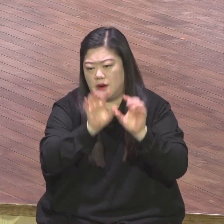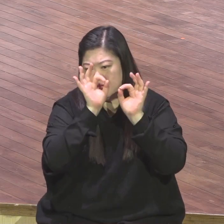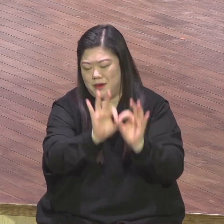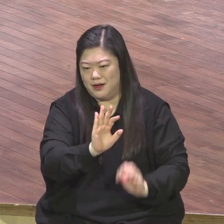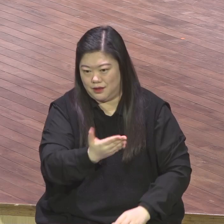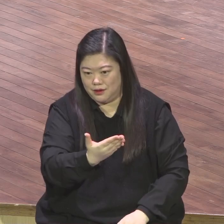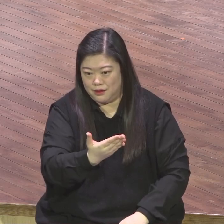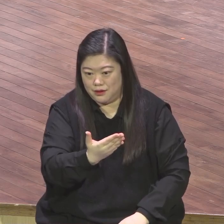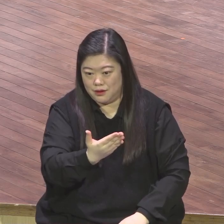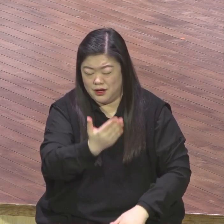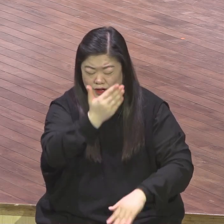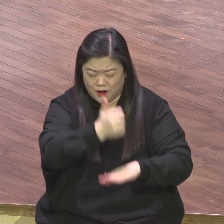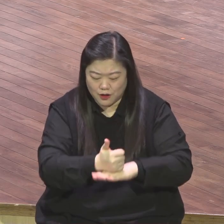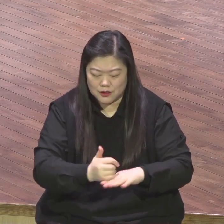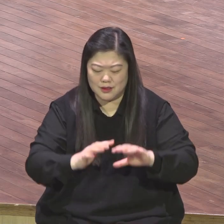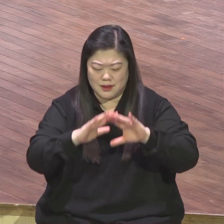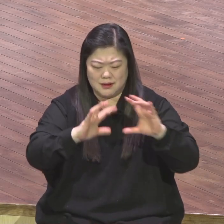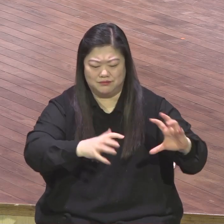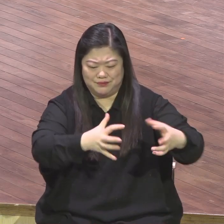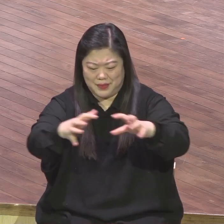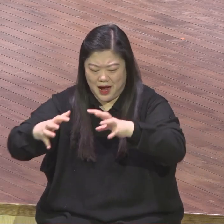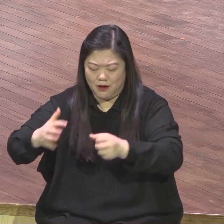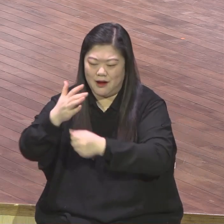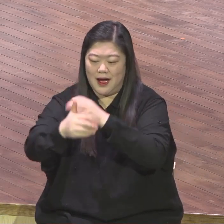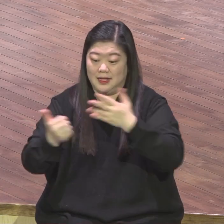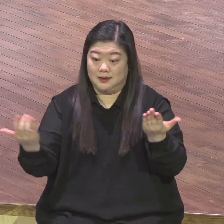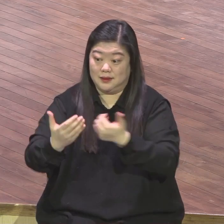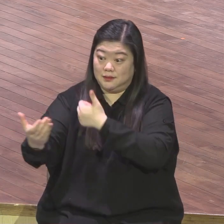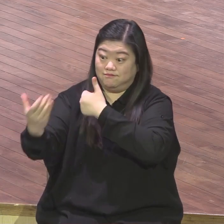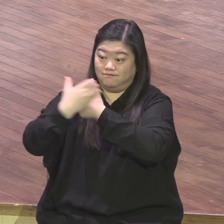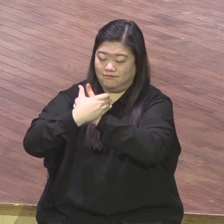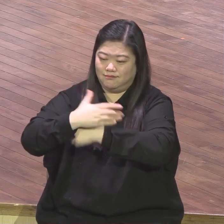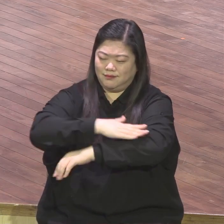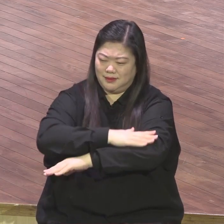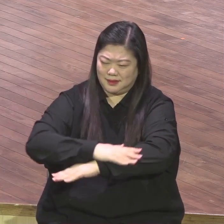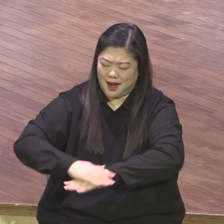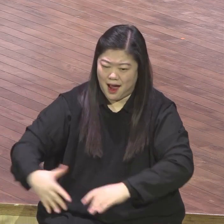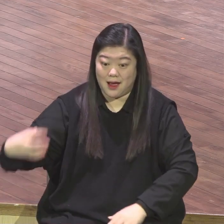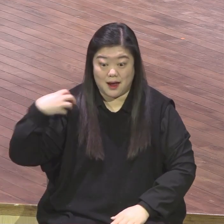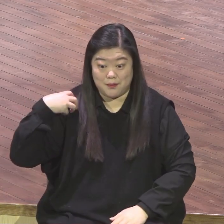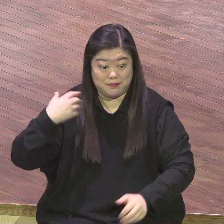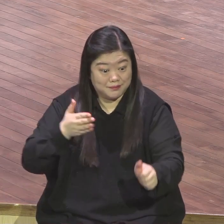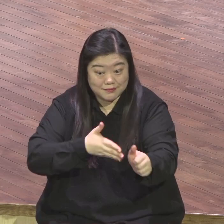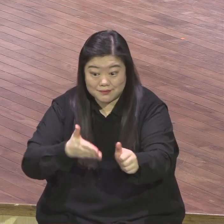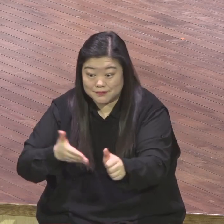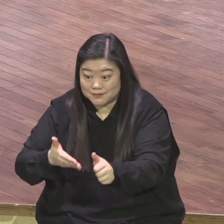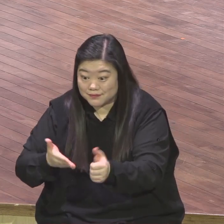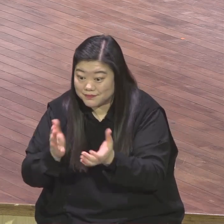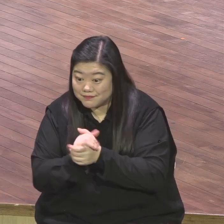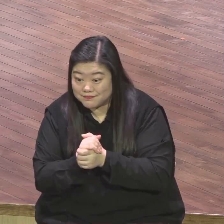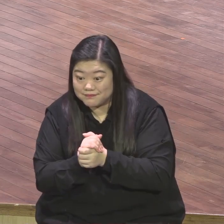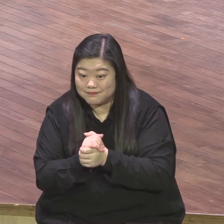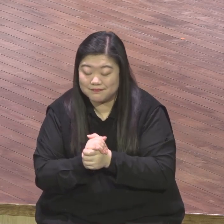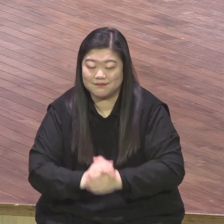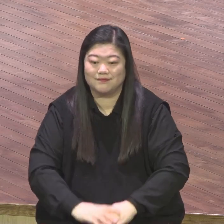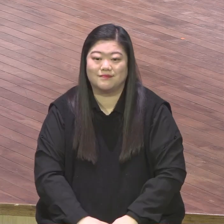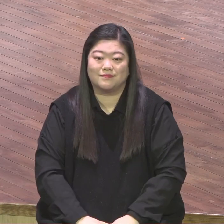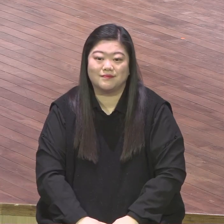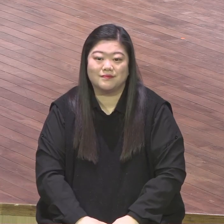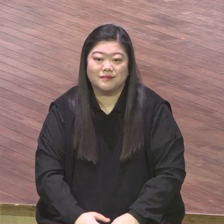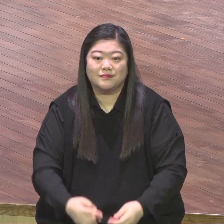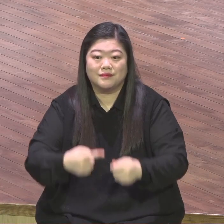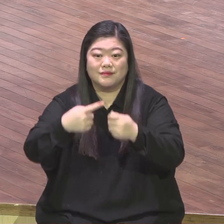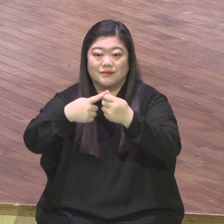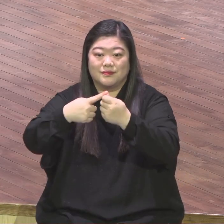만국을 기업으로 얻는 초월적 축복의 정인들 되시기를 주님으로 축복합니다. 그럼 첫째로 그리스도